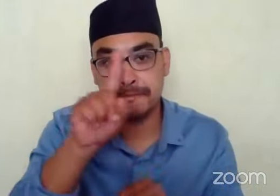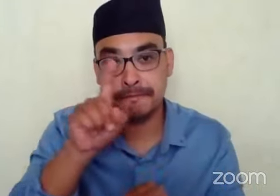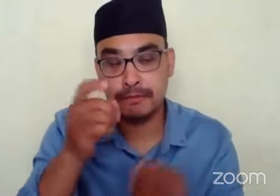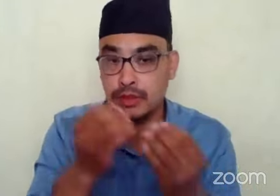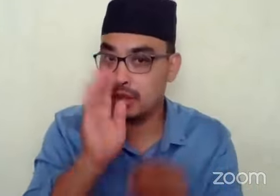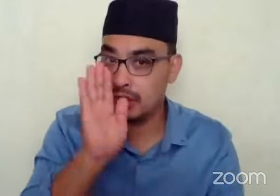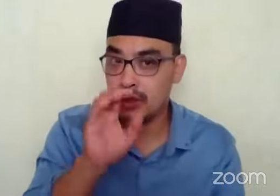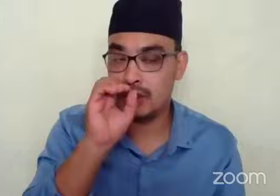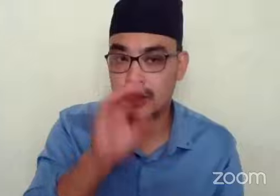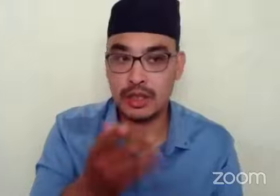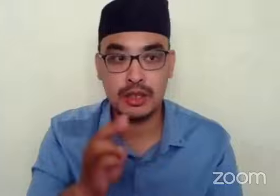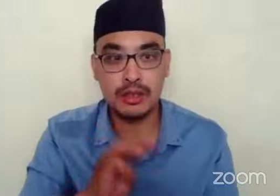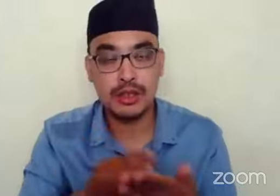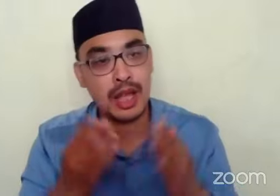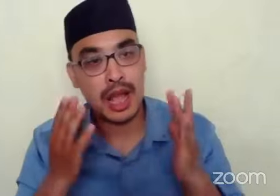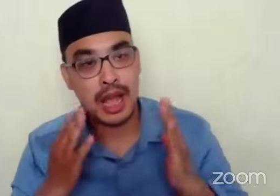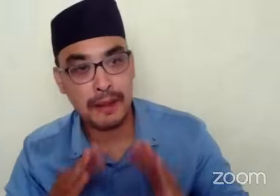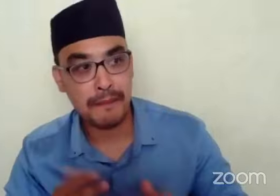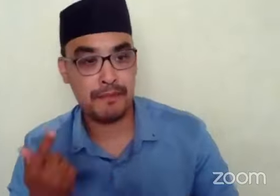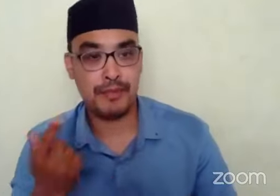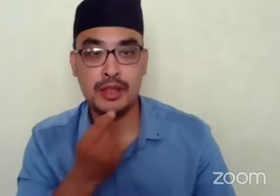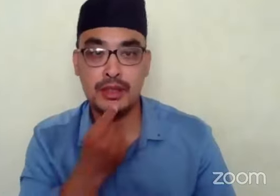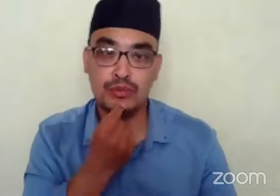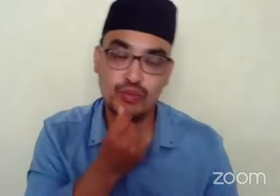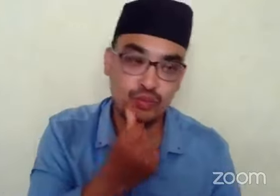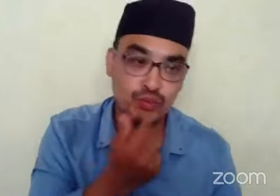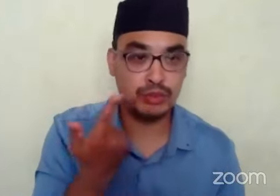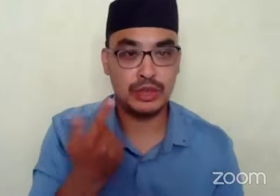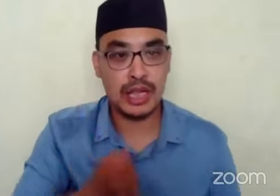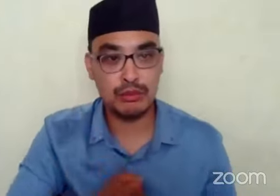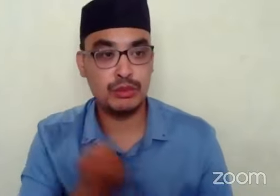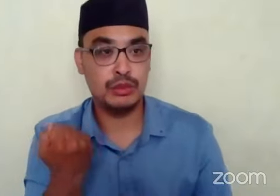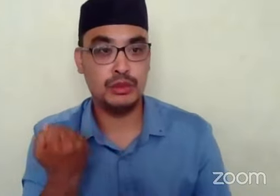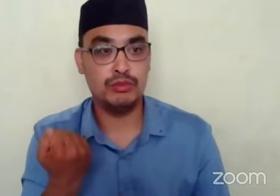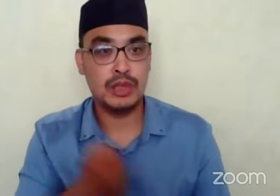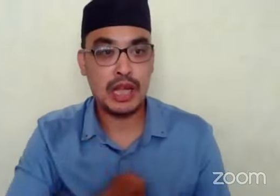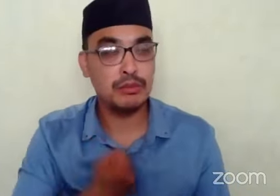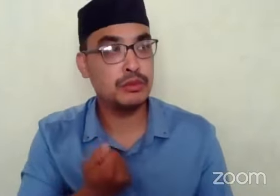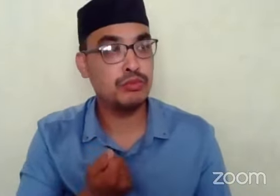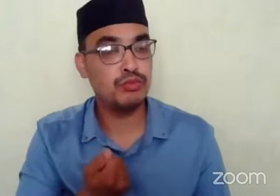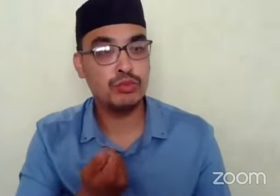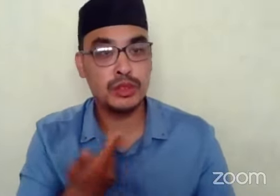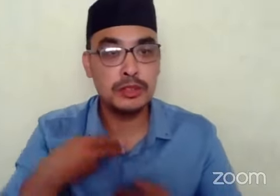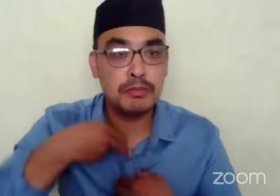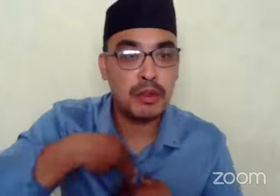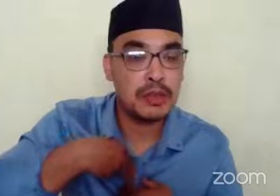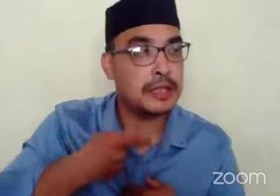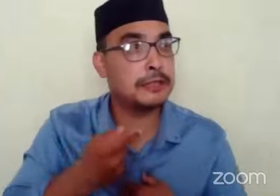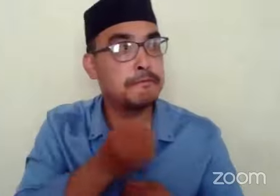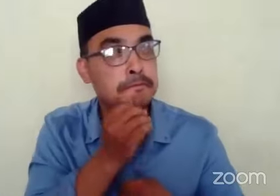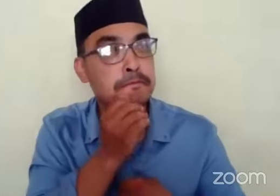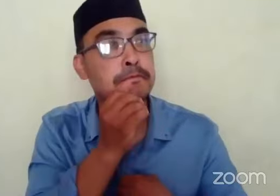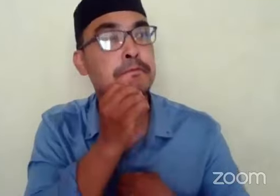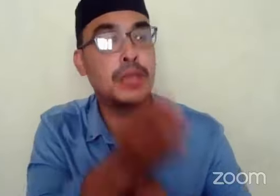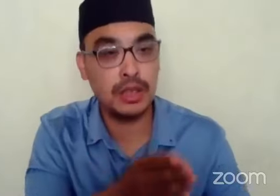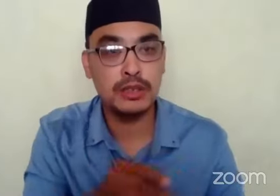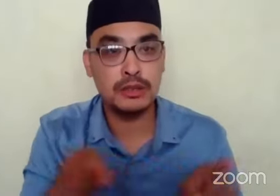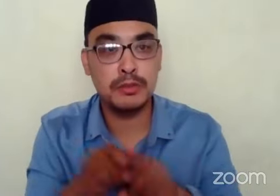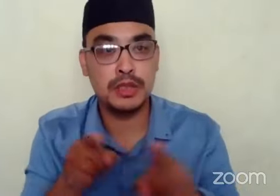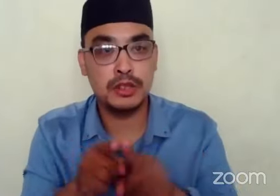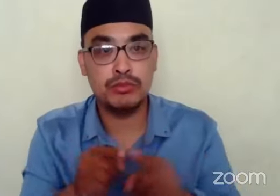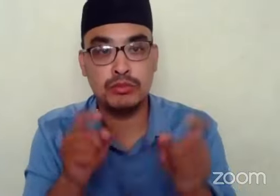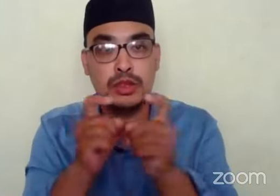तर प्लेजरको विषयमा, त्यस्तै गरेर आफ्नो एक्सप्रेसनको विषयमा, अभिव्यक्तिको विषयमा चाहिँ खासै बहस